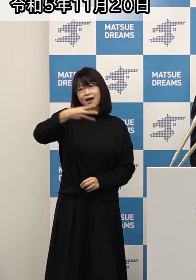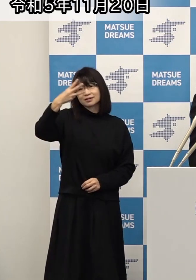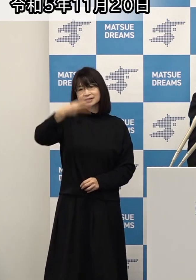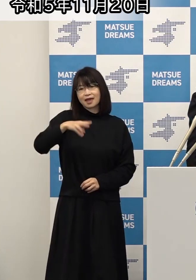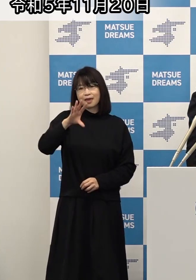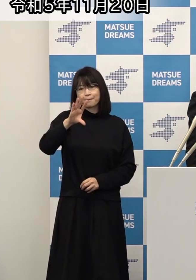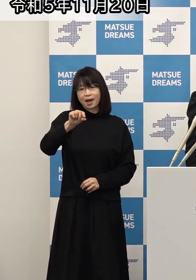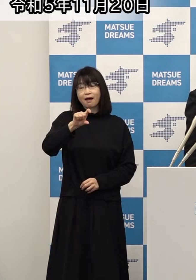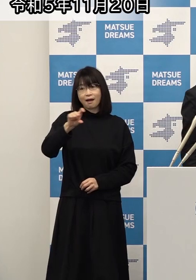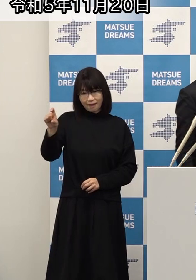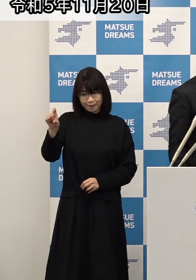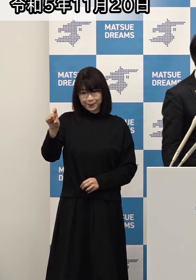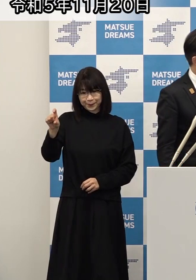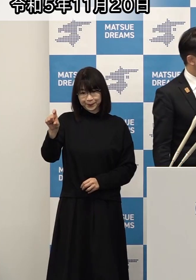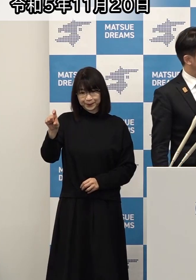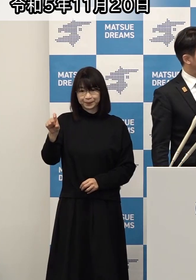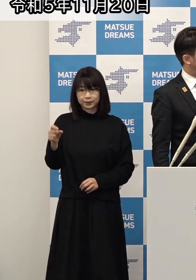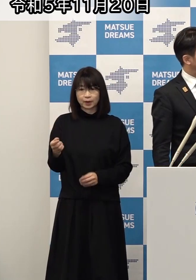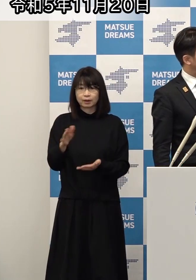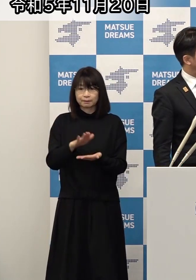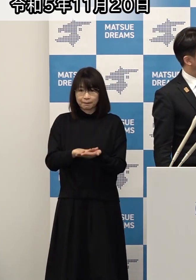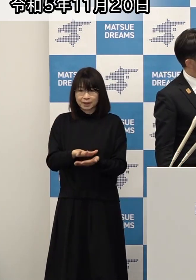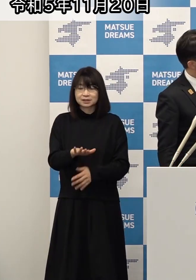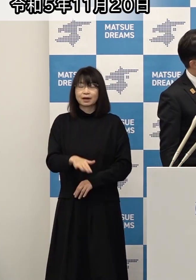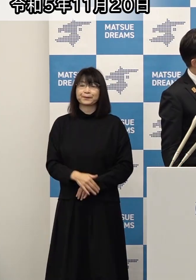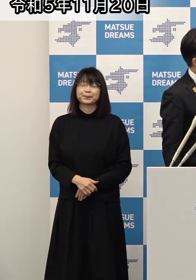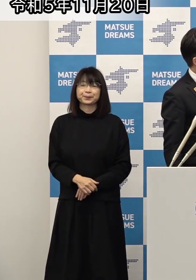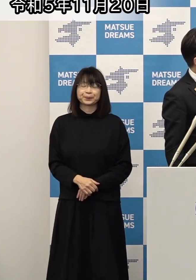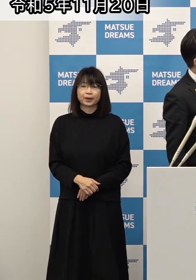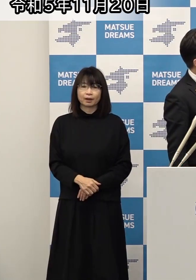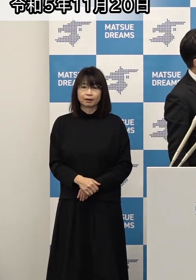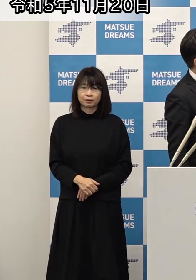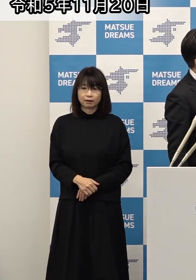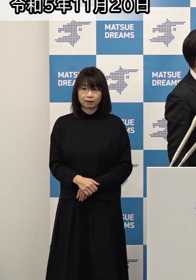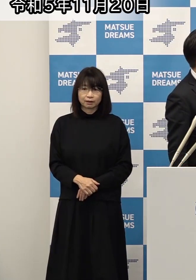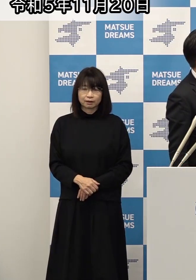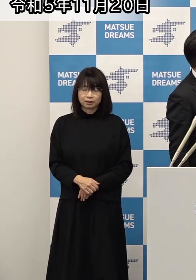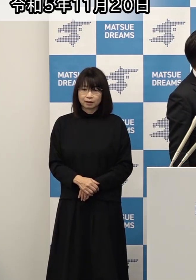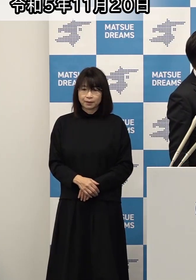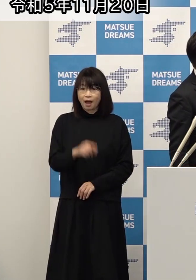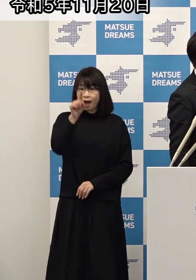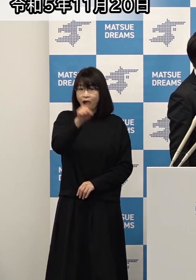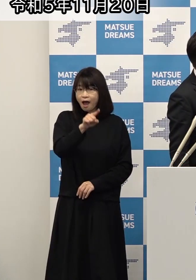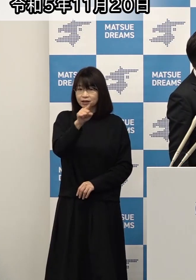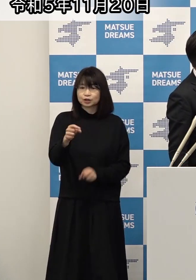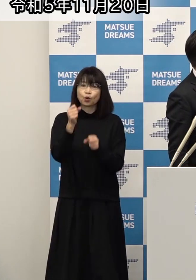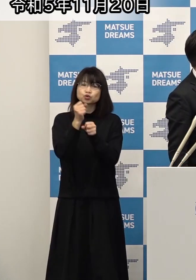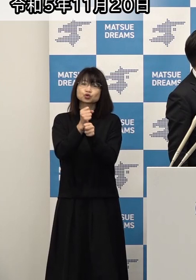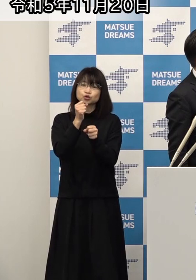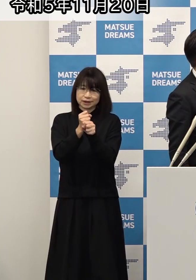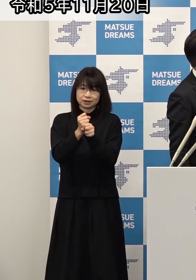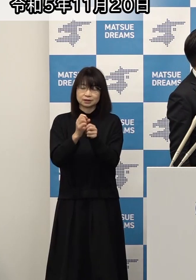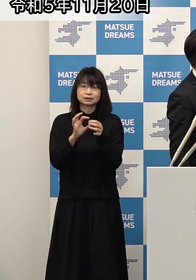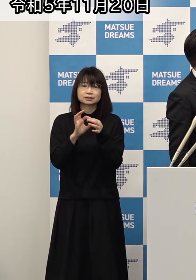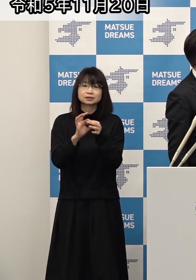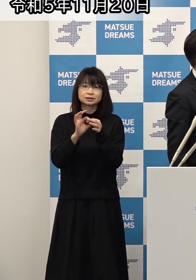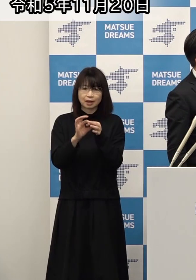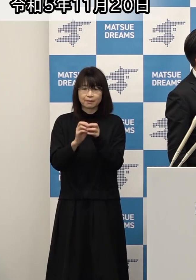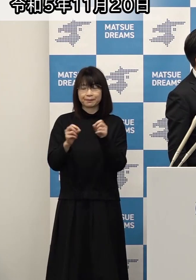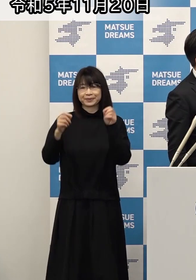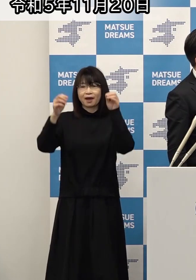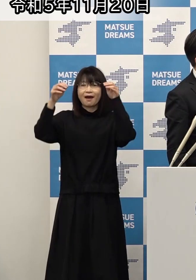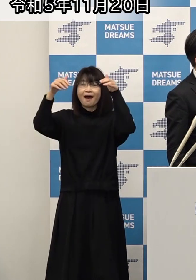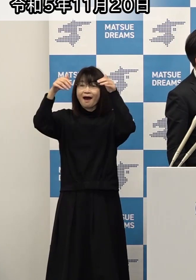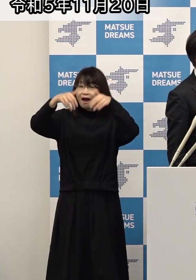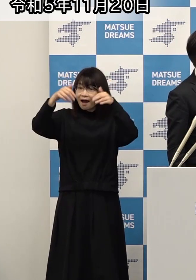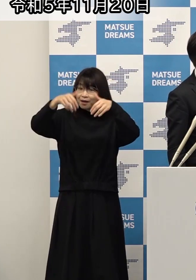計上させていただいております。次が人づくりの項目でございまして、雨の日でも